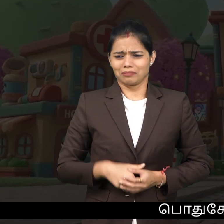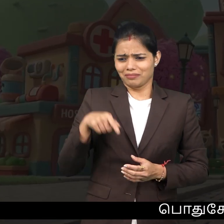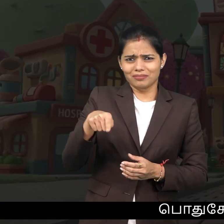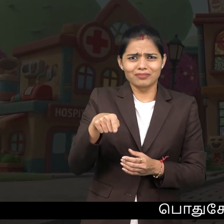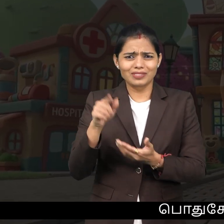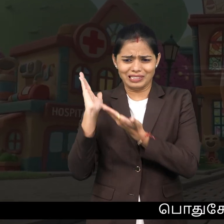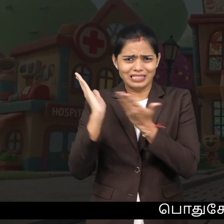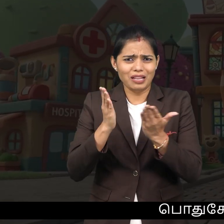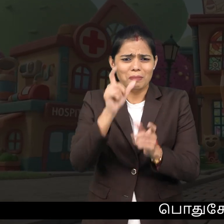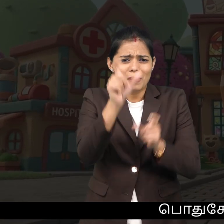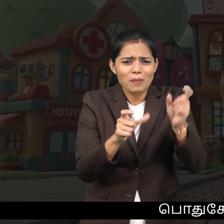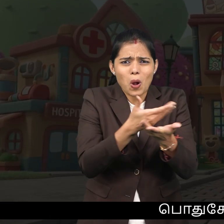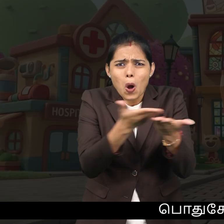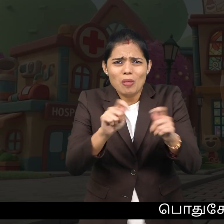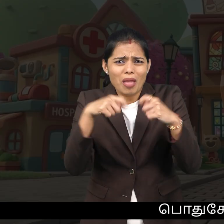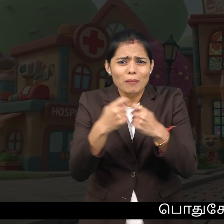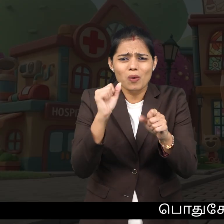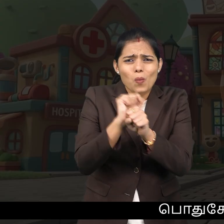பொது சேவைகள் என்றால் என்ன?